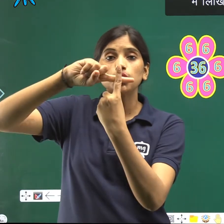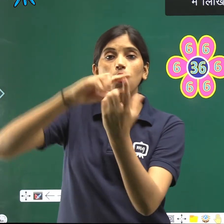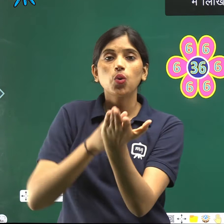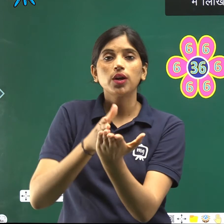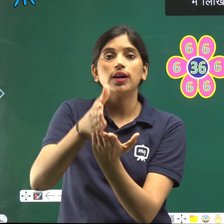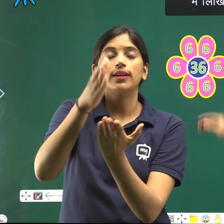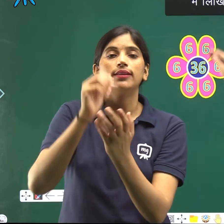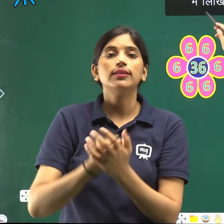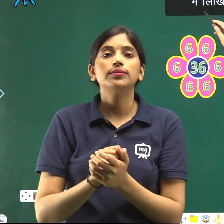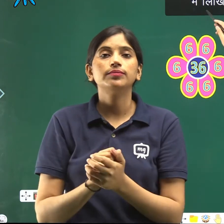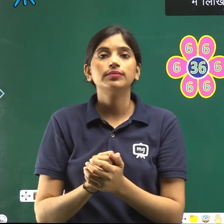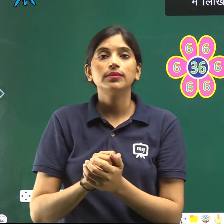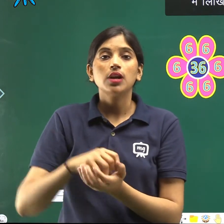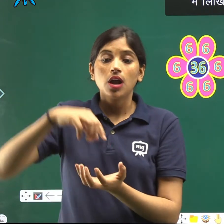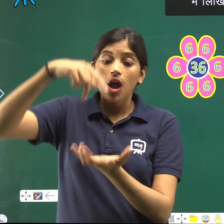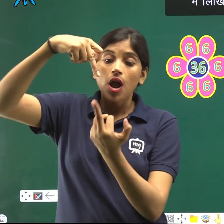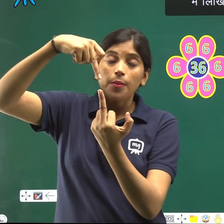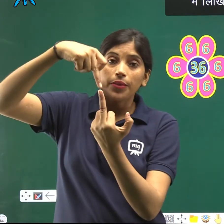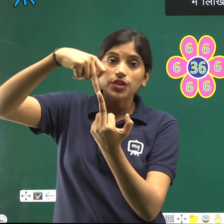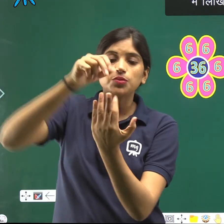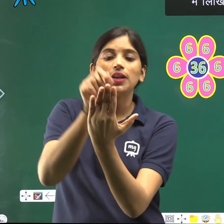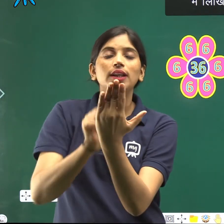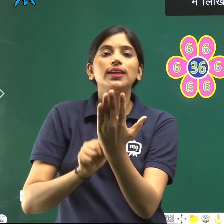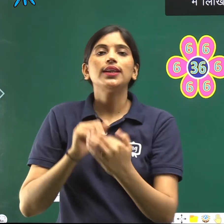जोड़कर बीच में लिखिए।